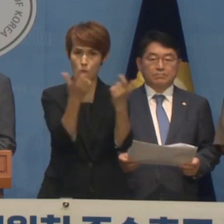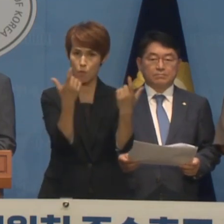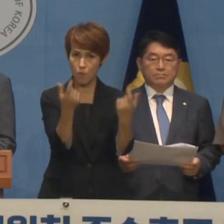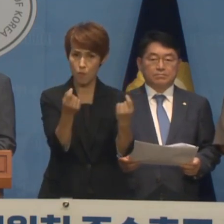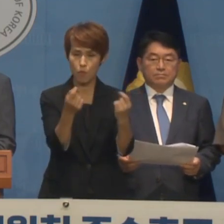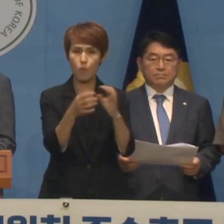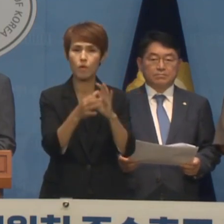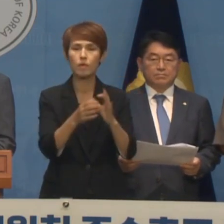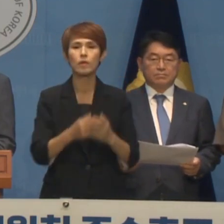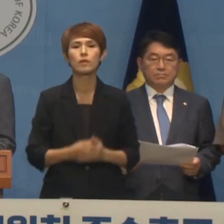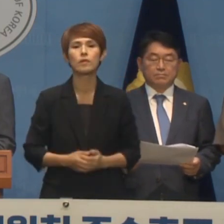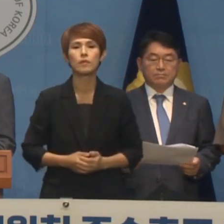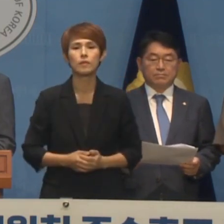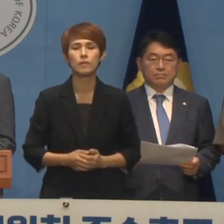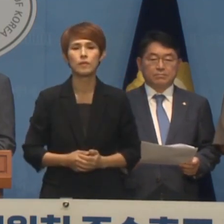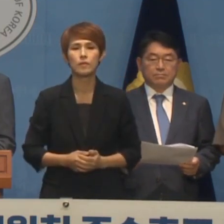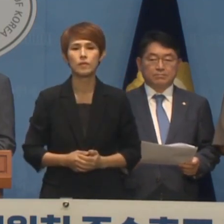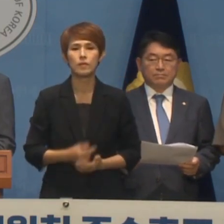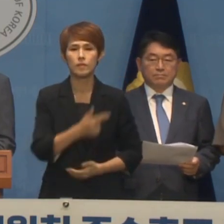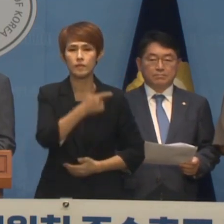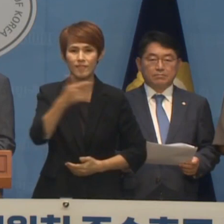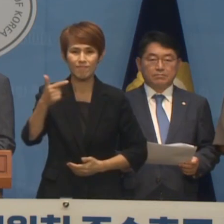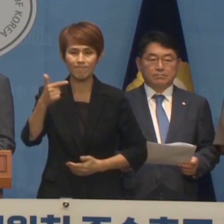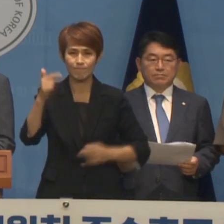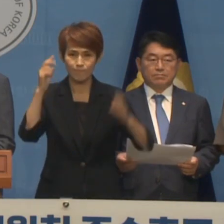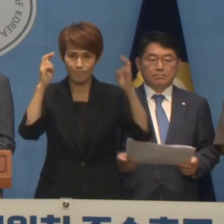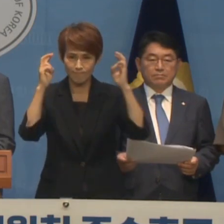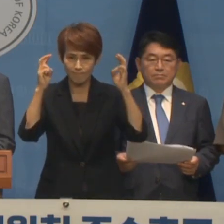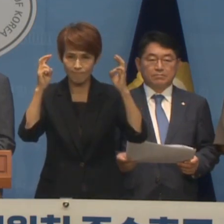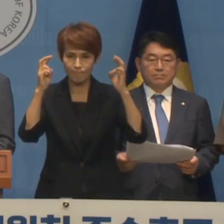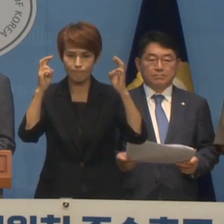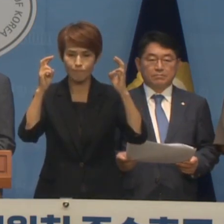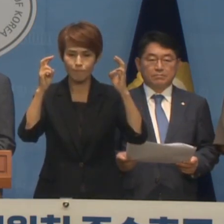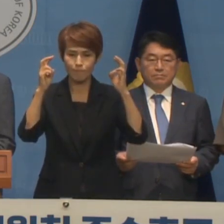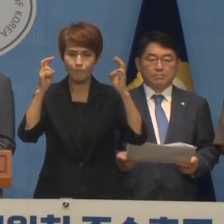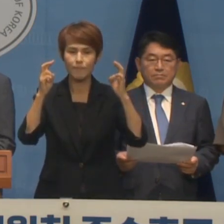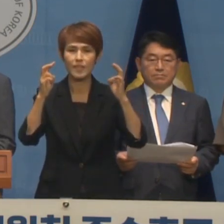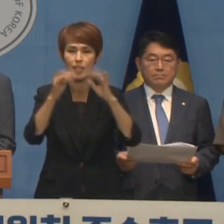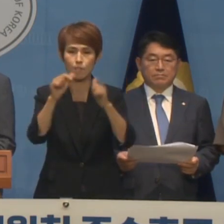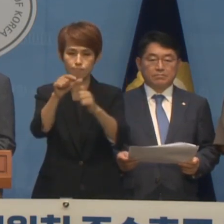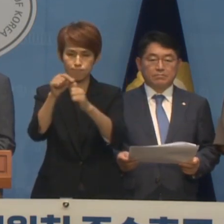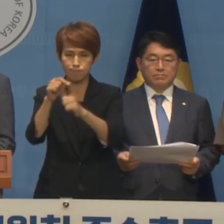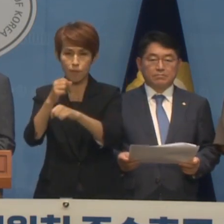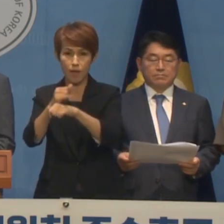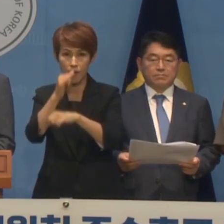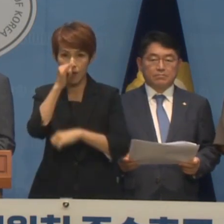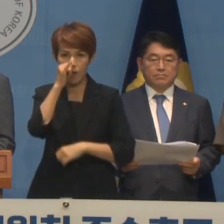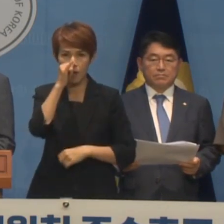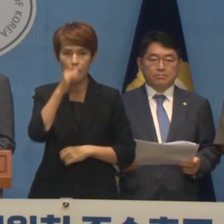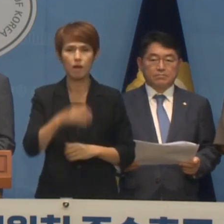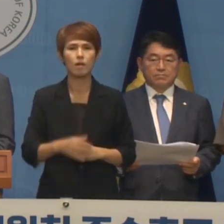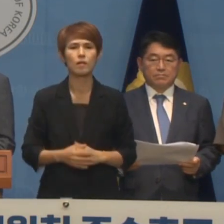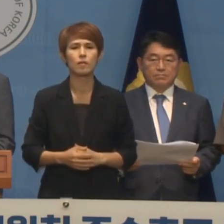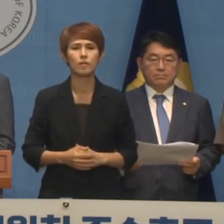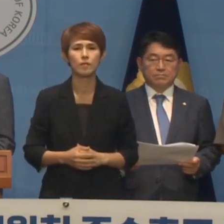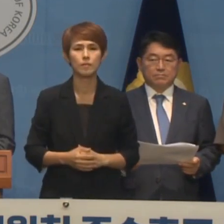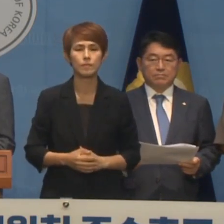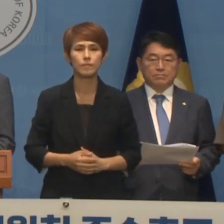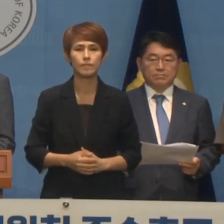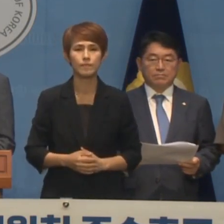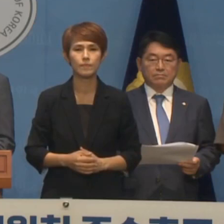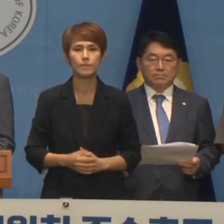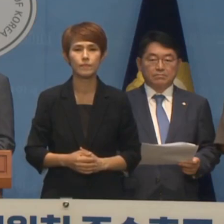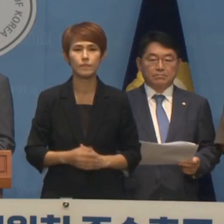사항으로 기업이 인수합병 후 대규모 인력 구조 조정을 해서 기업을 되파는 식의 기업 사냥꾼인 업체에